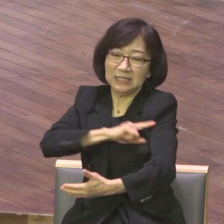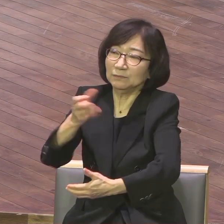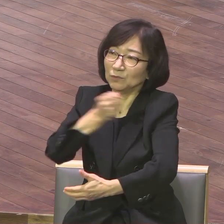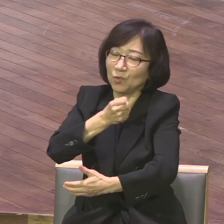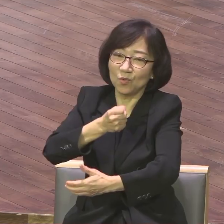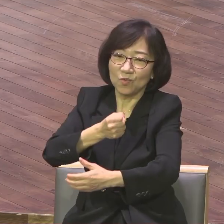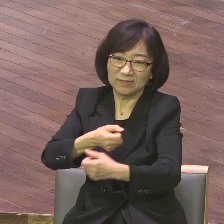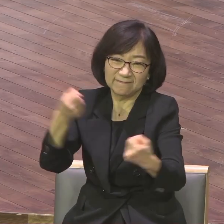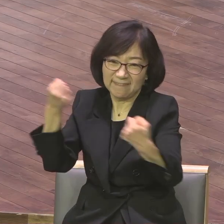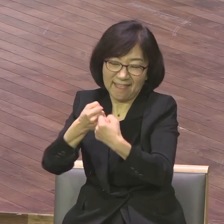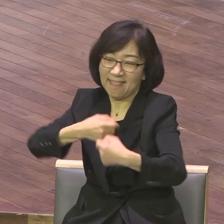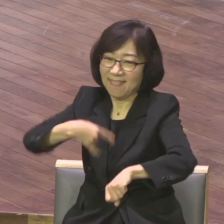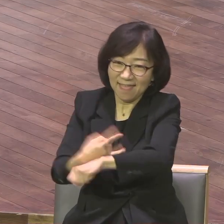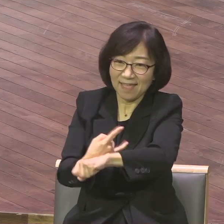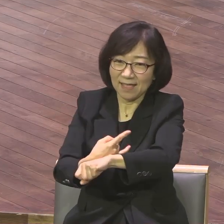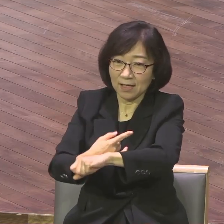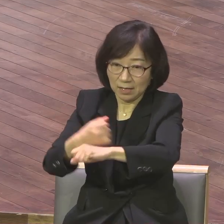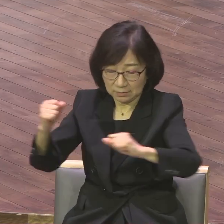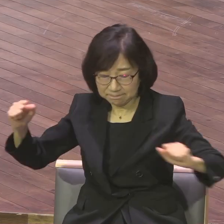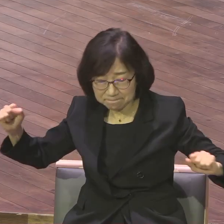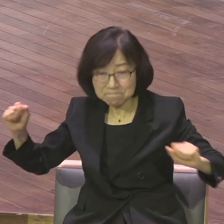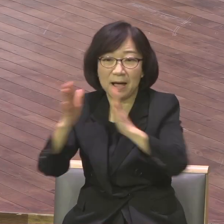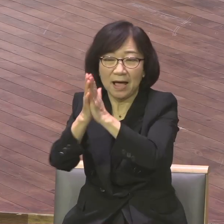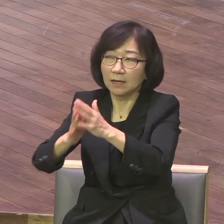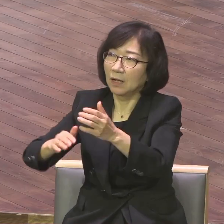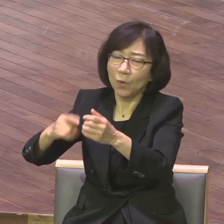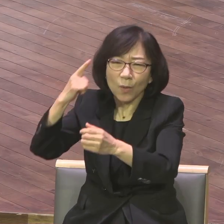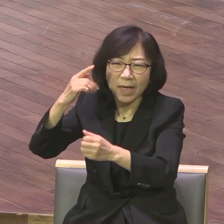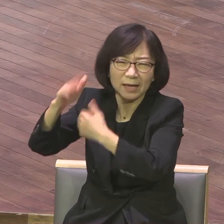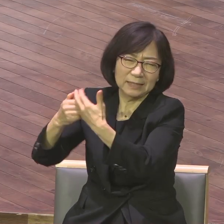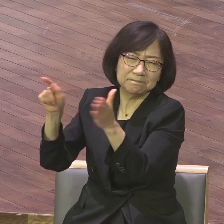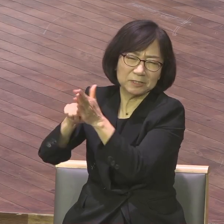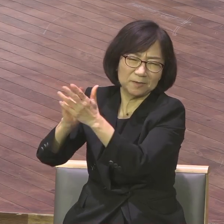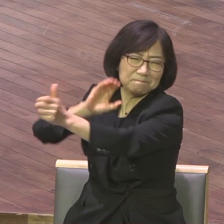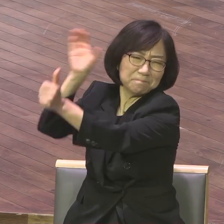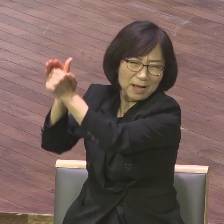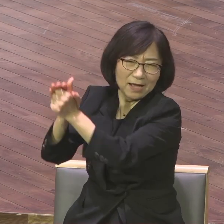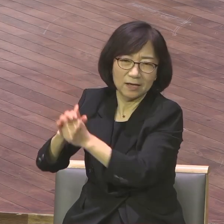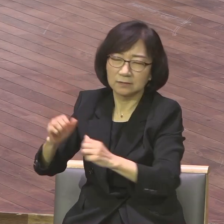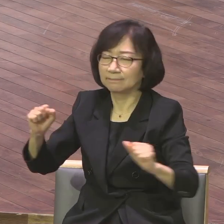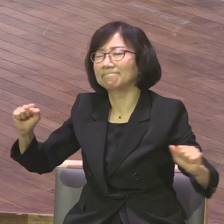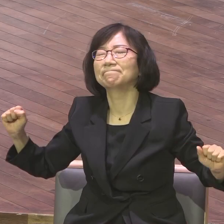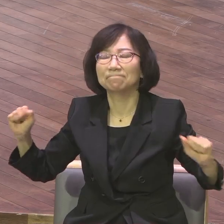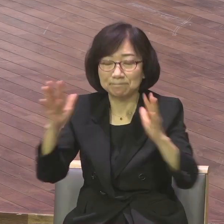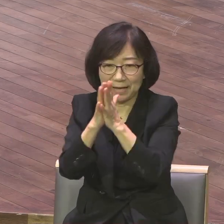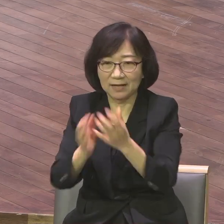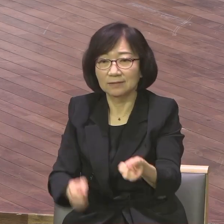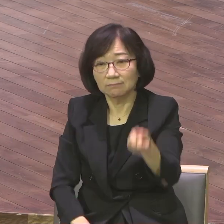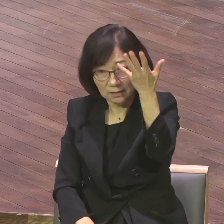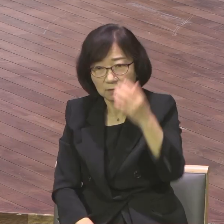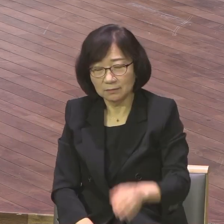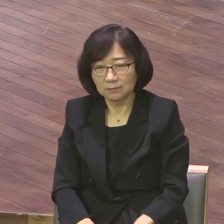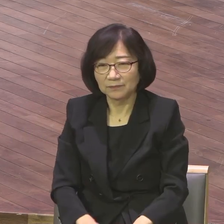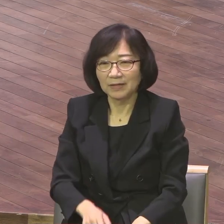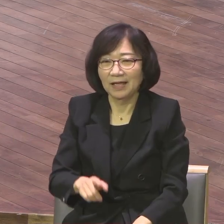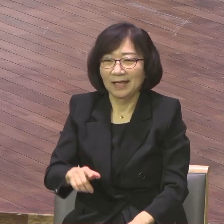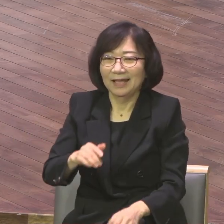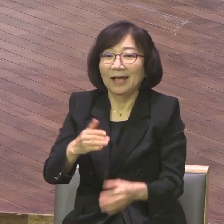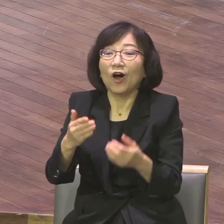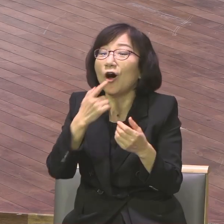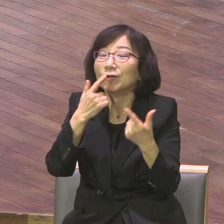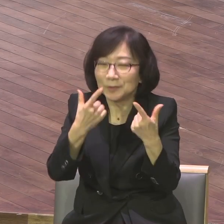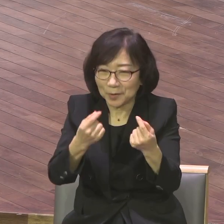바꿔버렸어. 하나님 이름으로 나가는 하나님 책임지셔야지. 하나님의 스케일 체험하는 삶을 살게 되죠. 영계